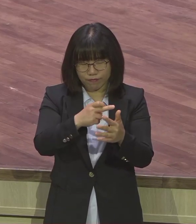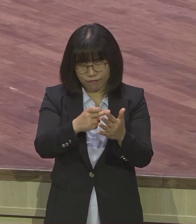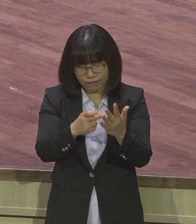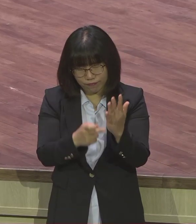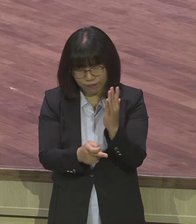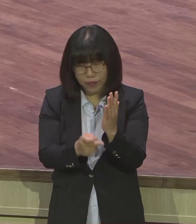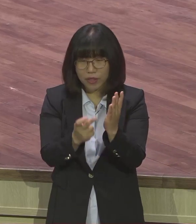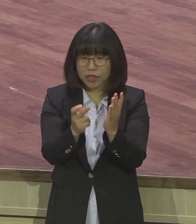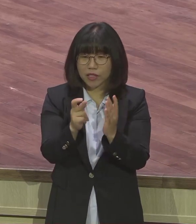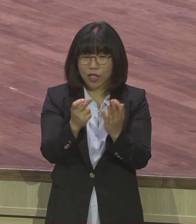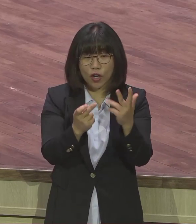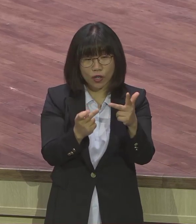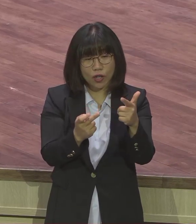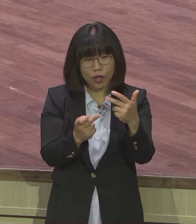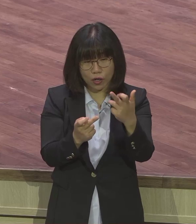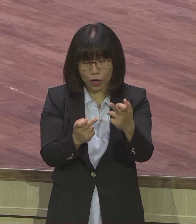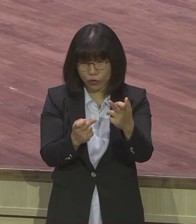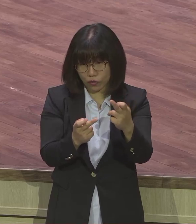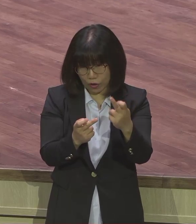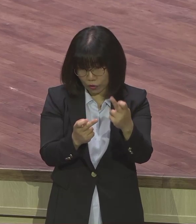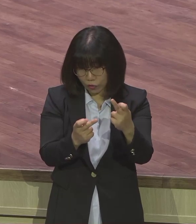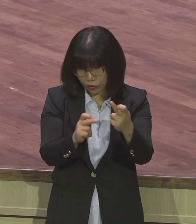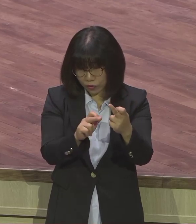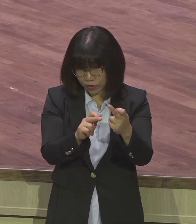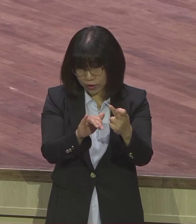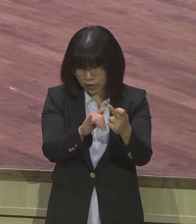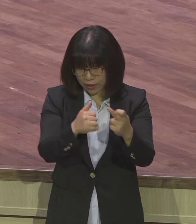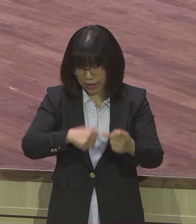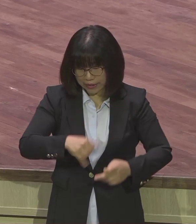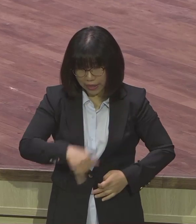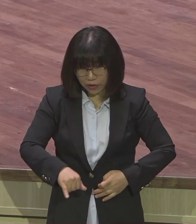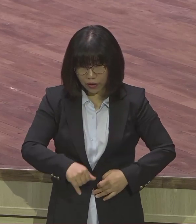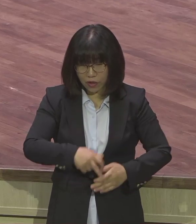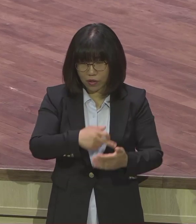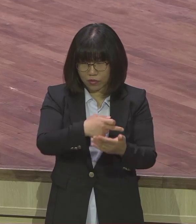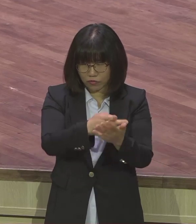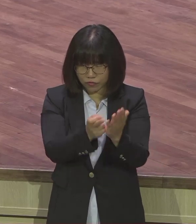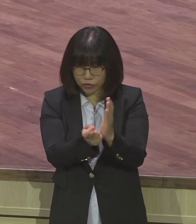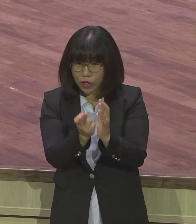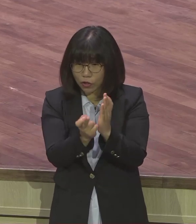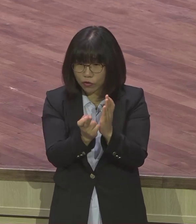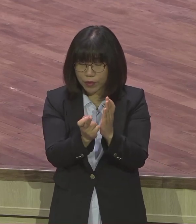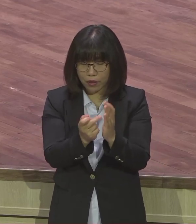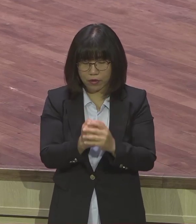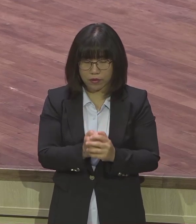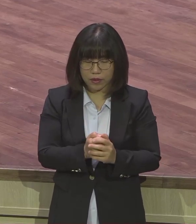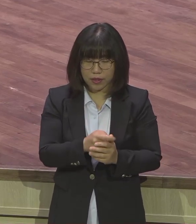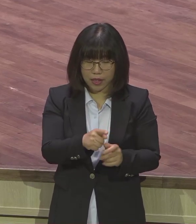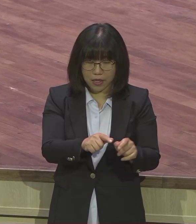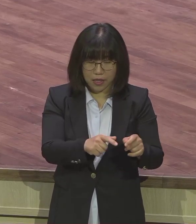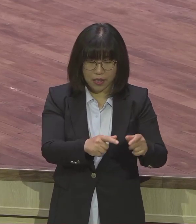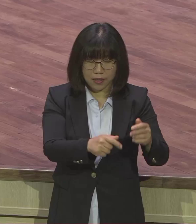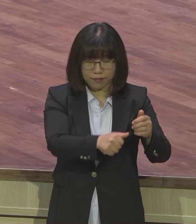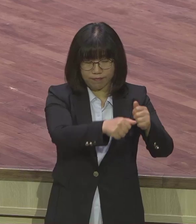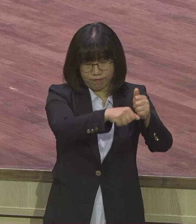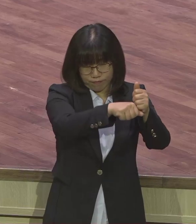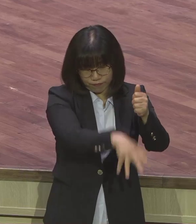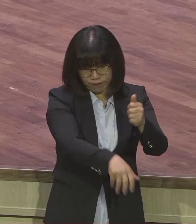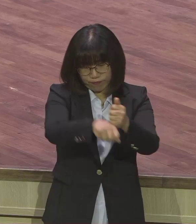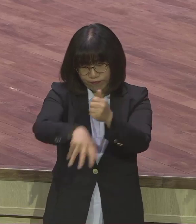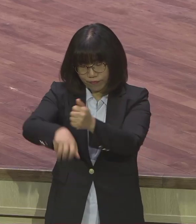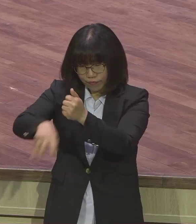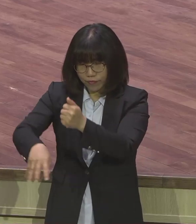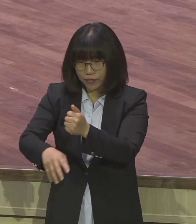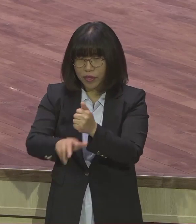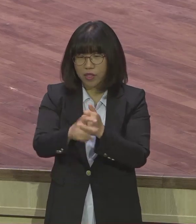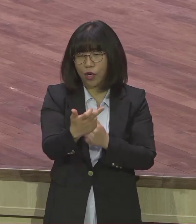됩니다. 이스라엘 열두 지파가 되는데 이 중에서 아직 베냐민은 태어나지 않은 지금 이 상태에서